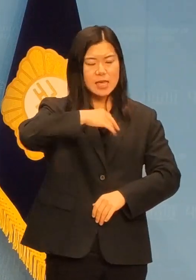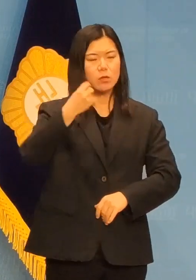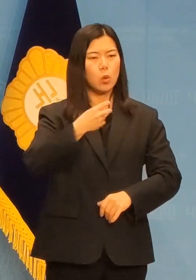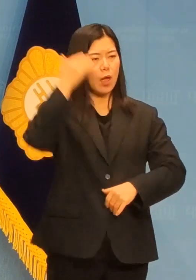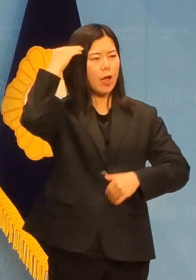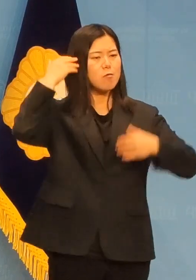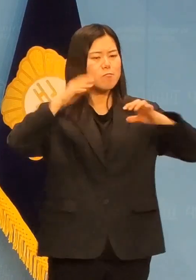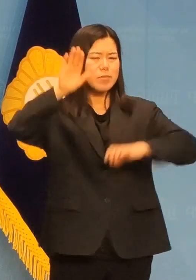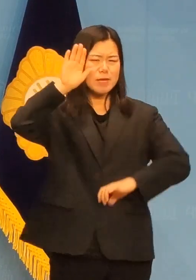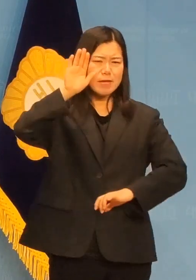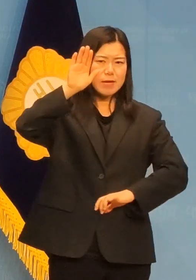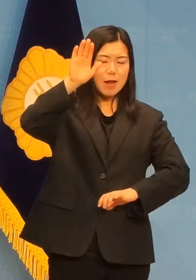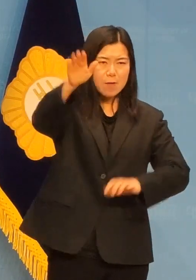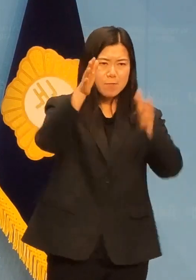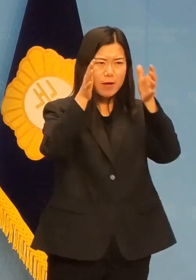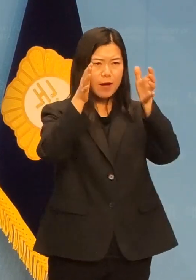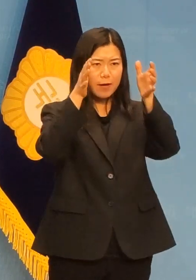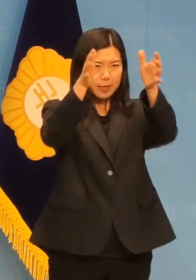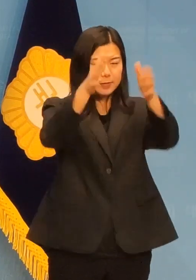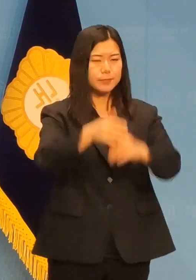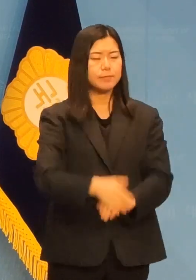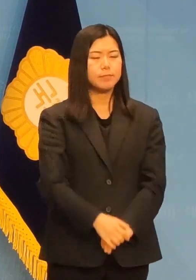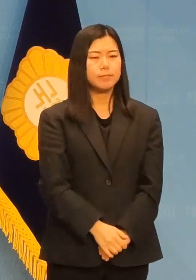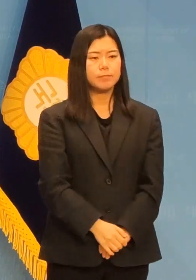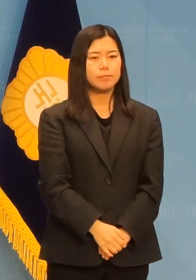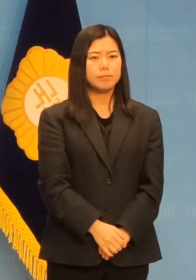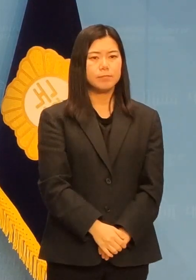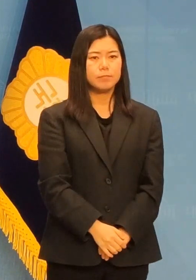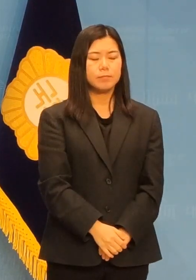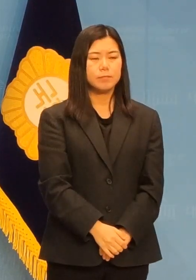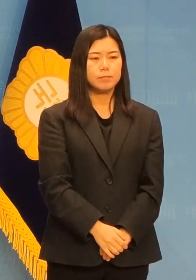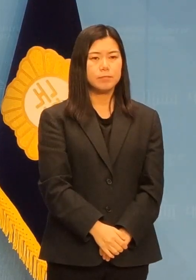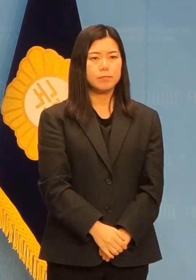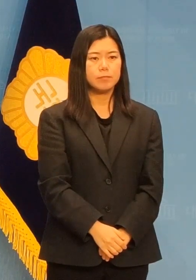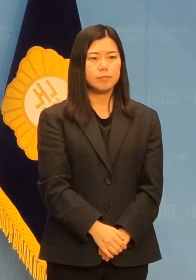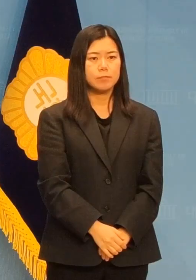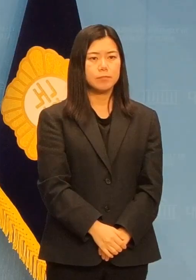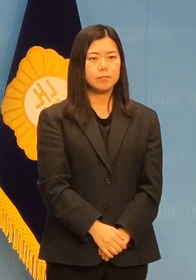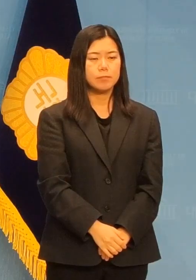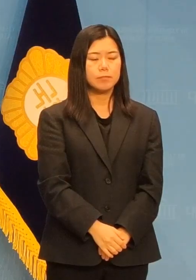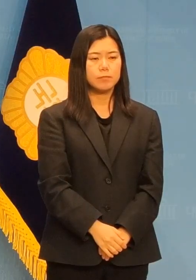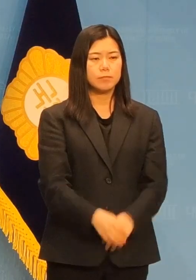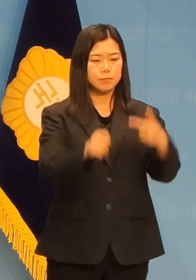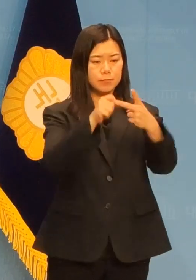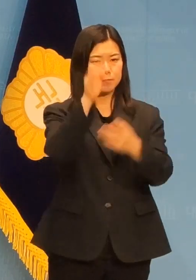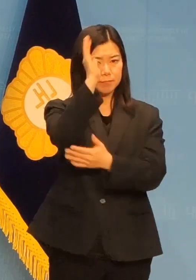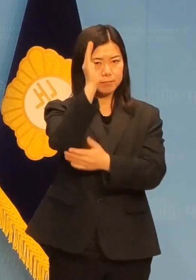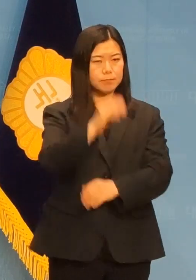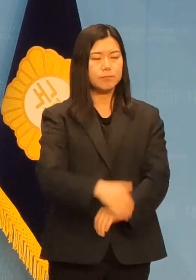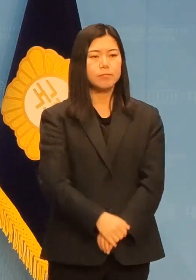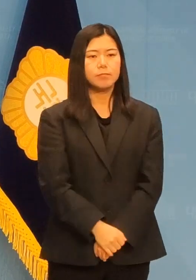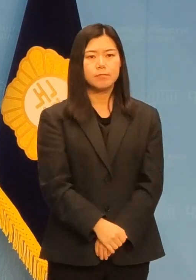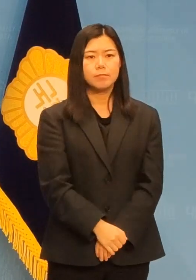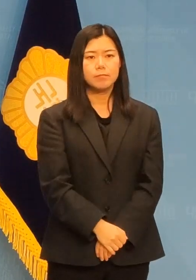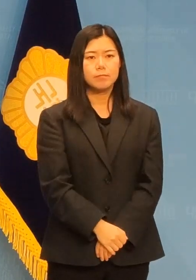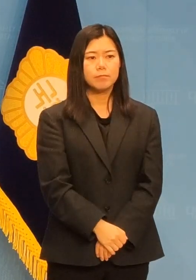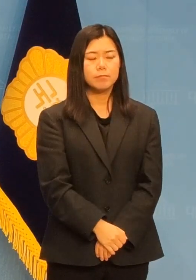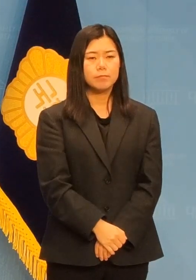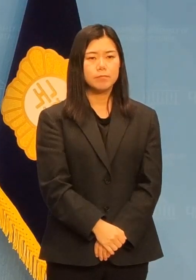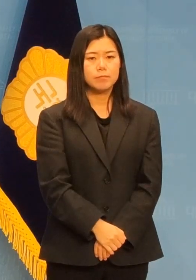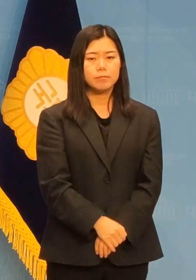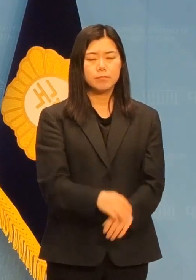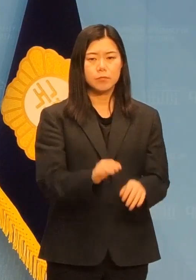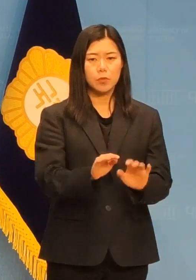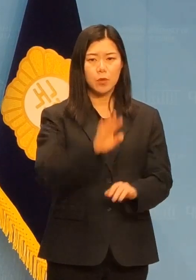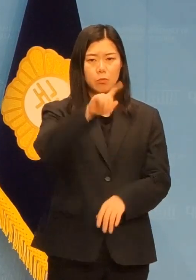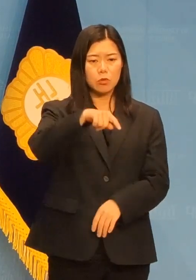대한민국의 미래만을 바라보며 나아가겠습니다. 네, 두 번째입니다. 브루이타